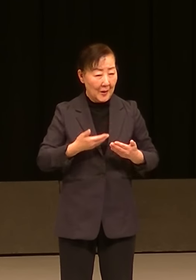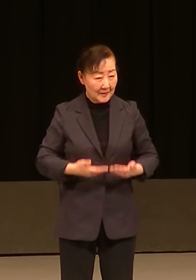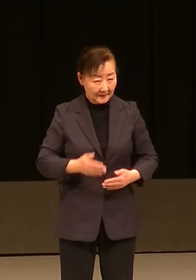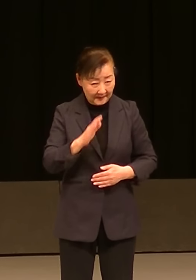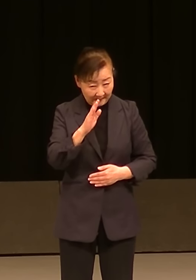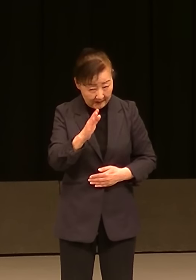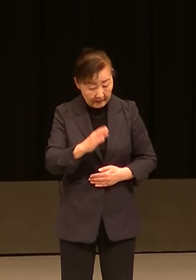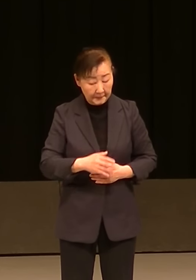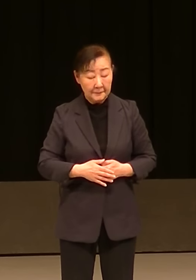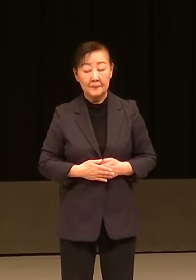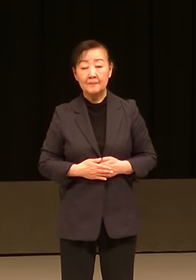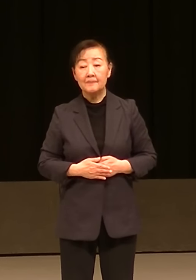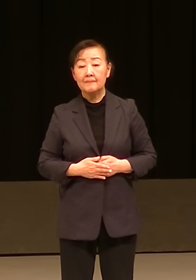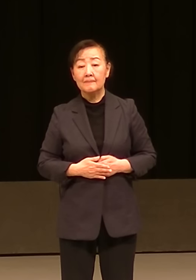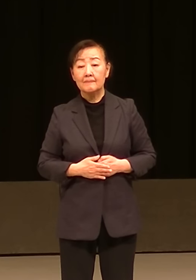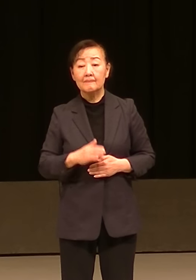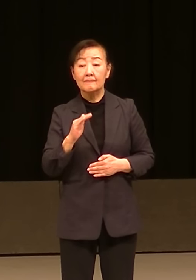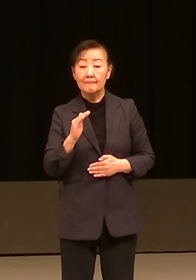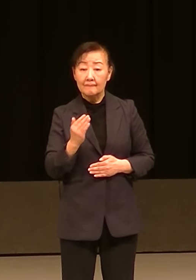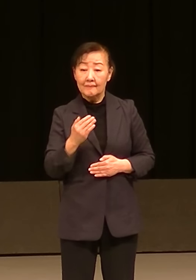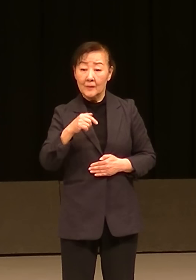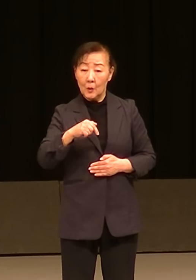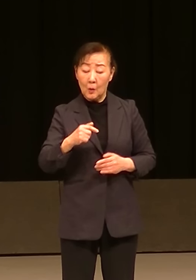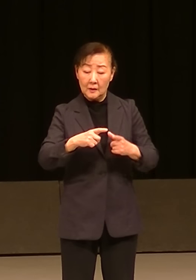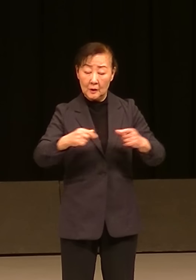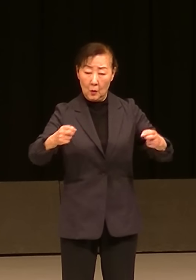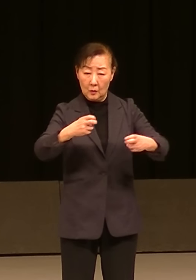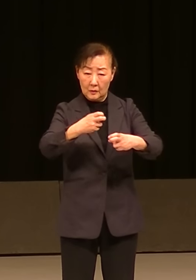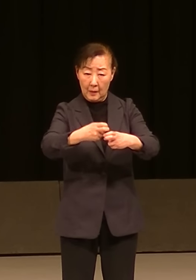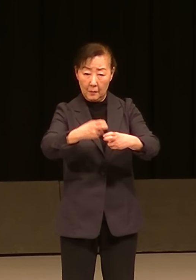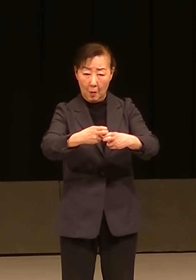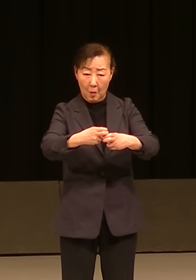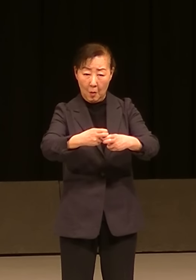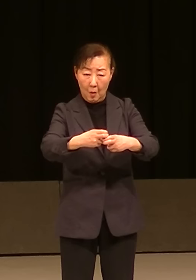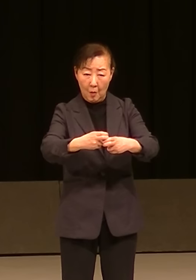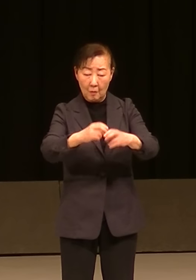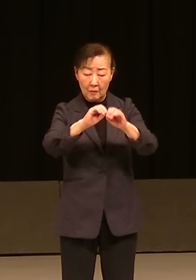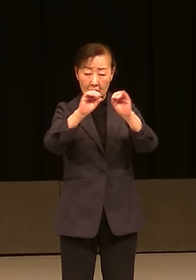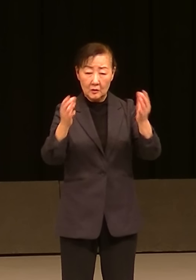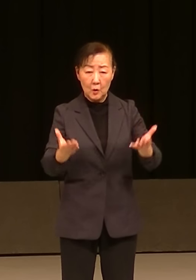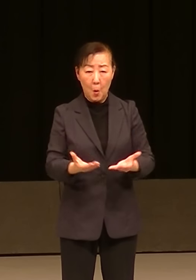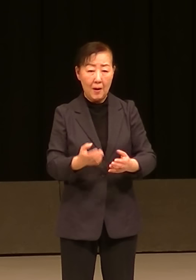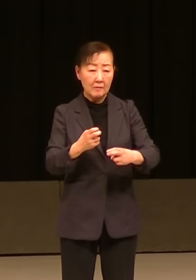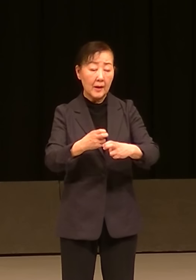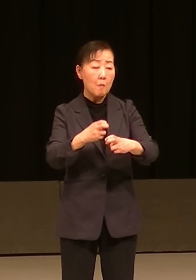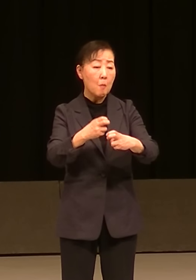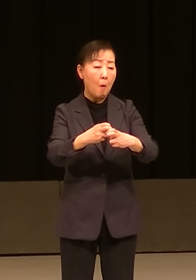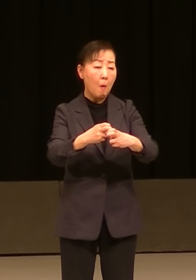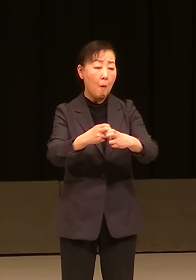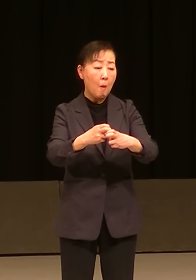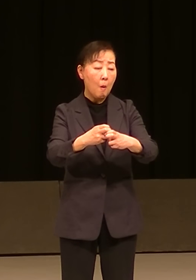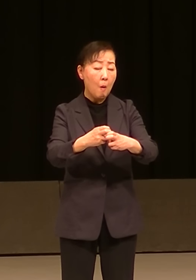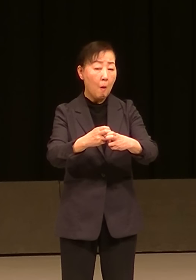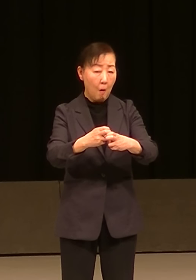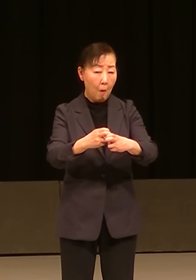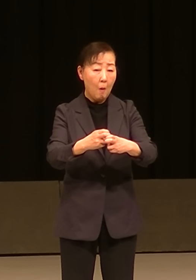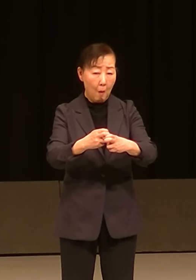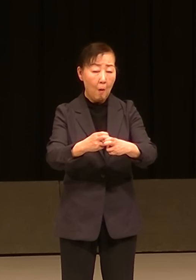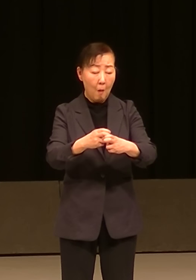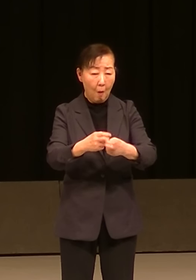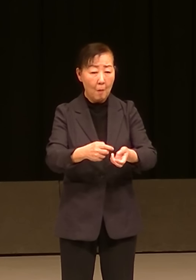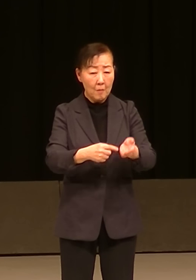いというので、でもここに日本国憲法、グローバル憲法と、別名を